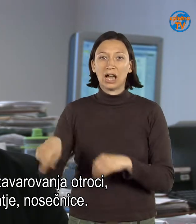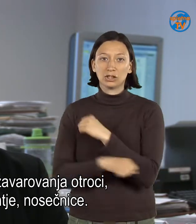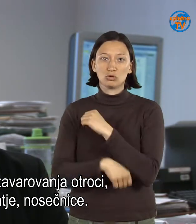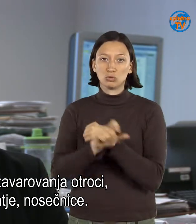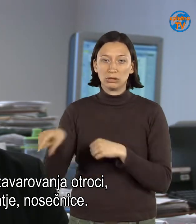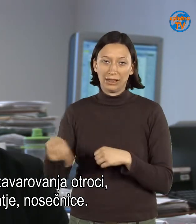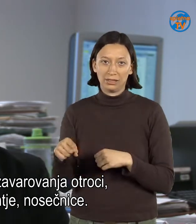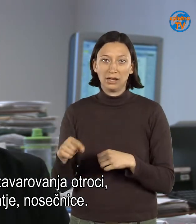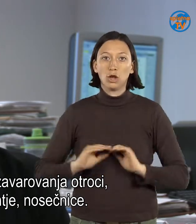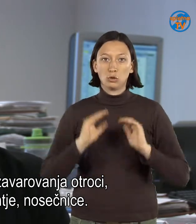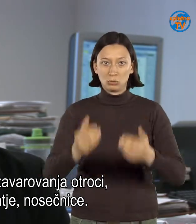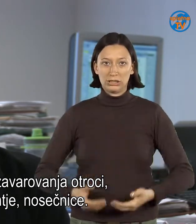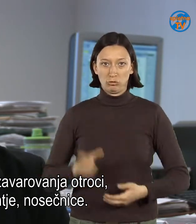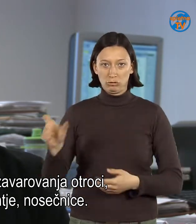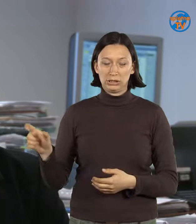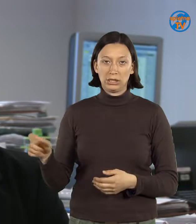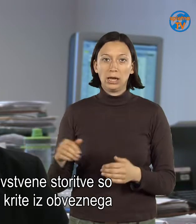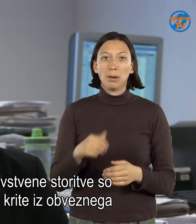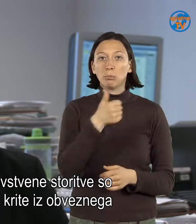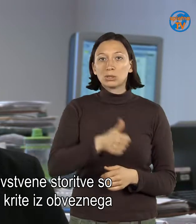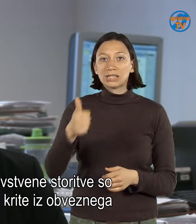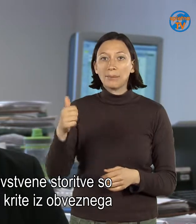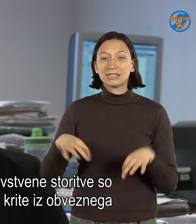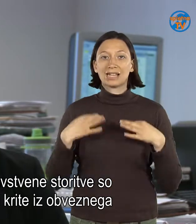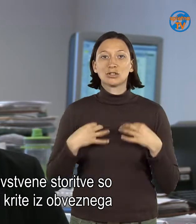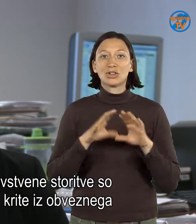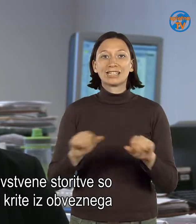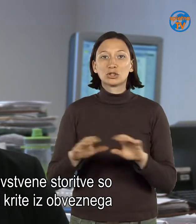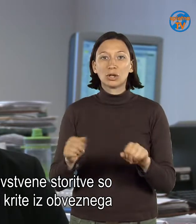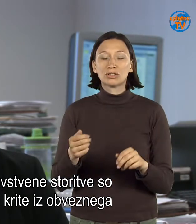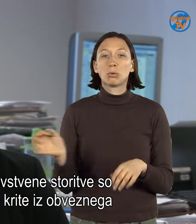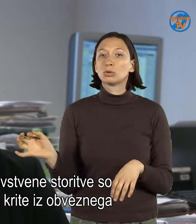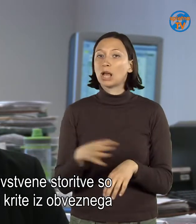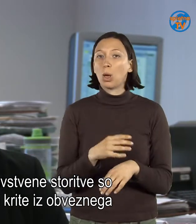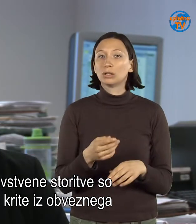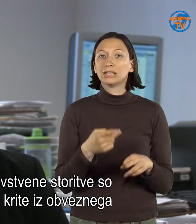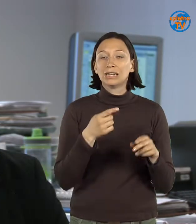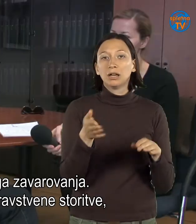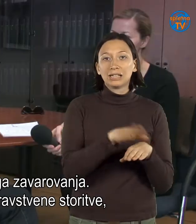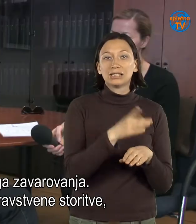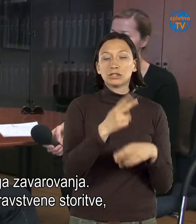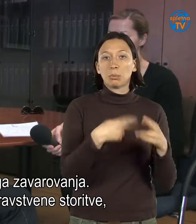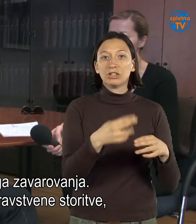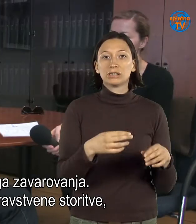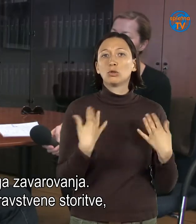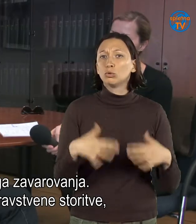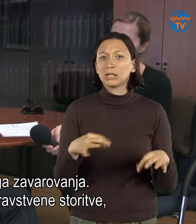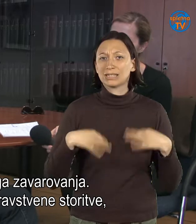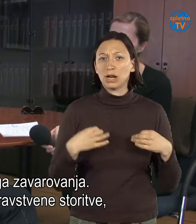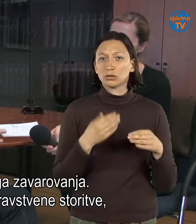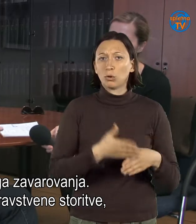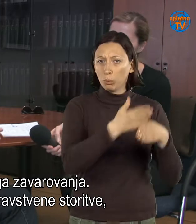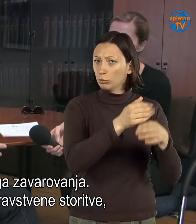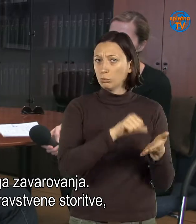dijaki, študentje, nosečnice. Potem so posamezne zdravstvene storitve v celoti krite iz obveznega zavarovanja, kot na primer nujne